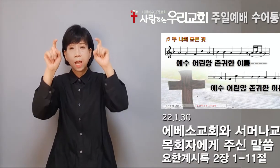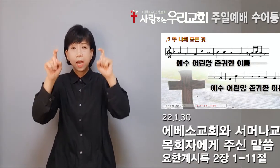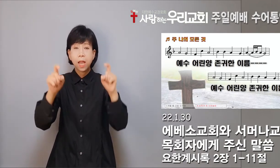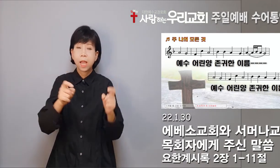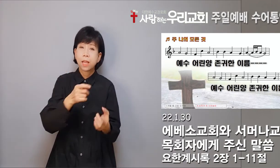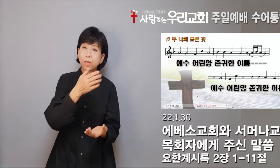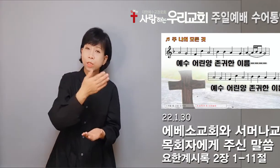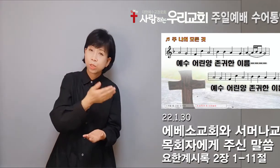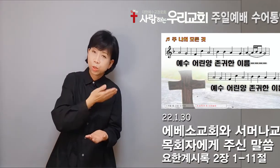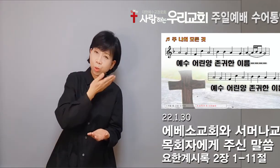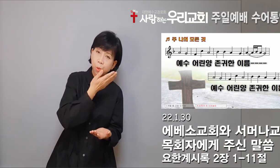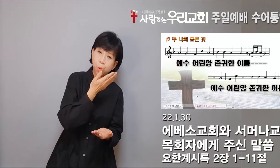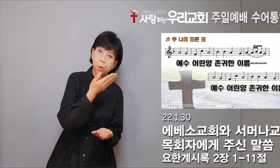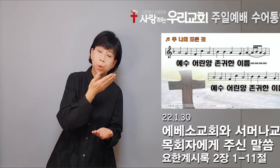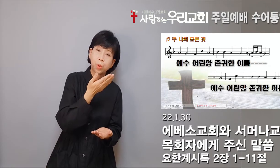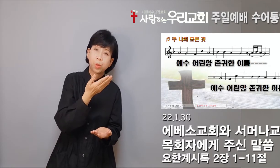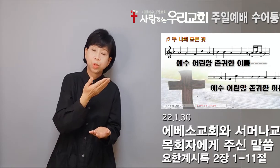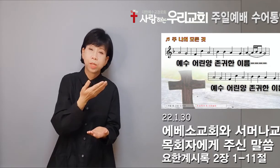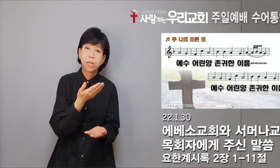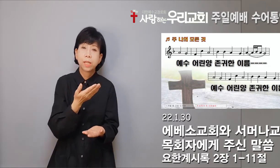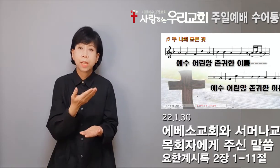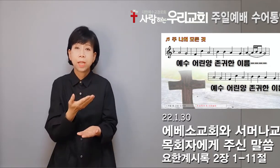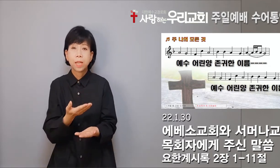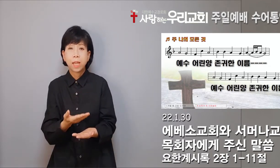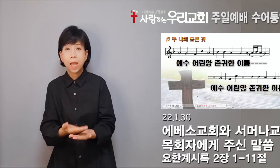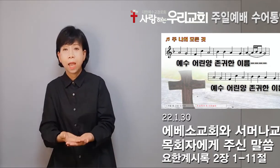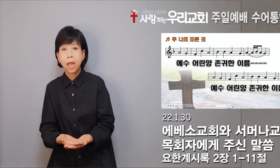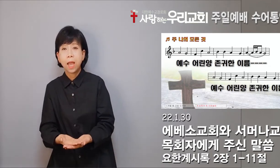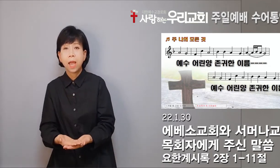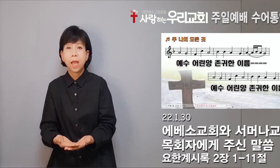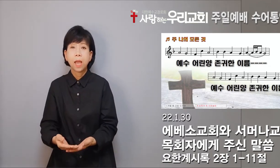어린 양